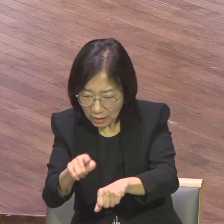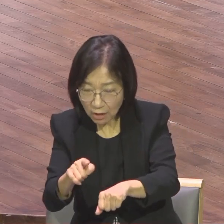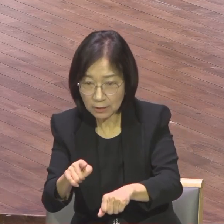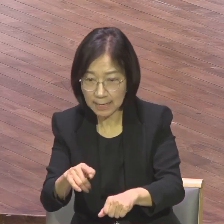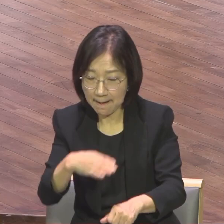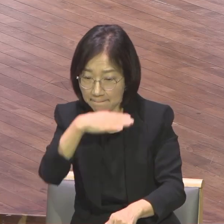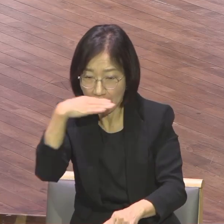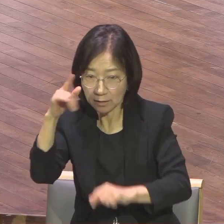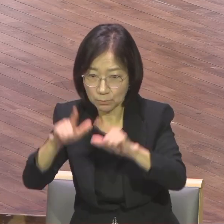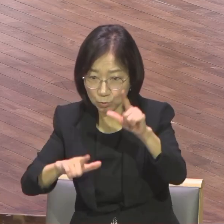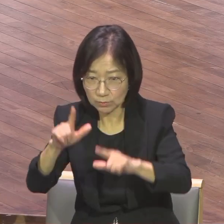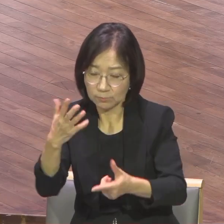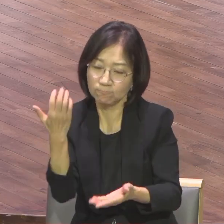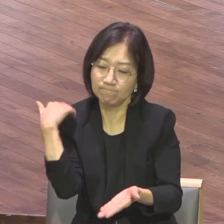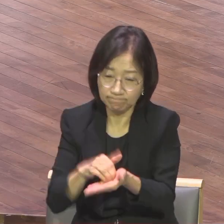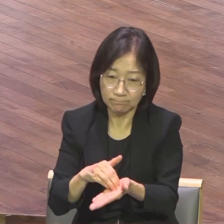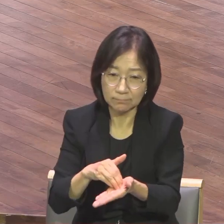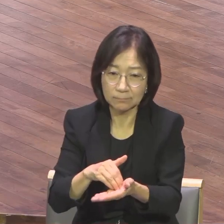라파.